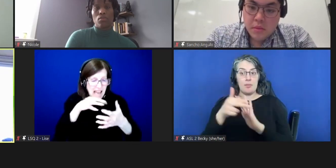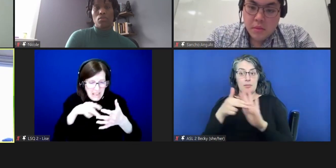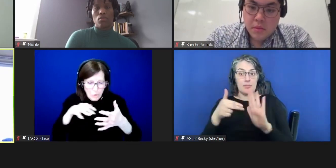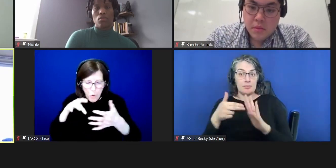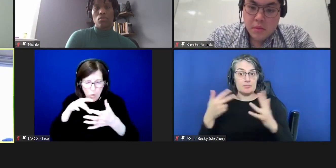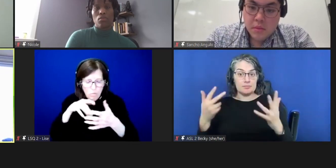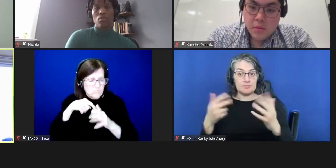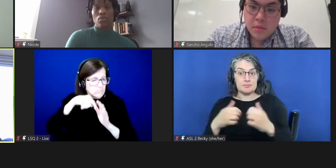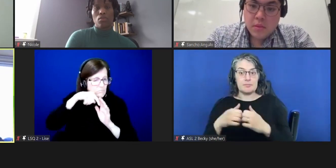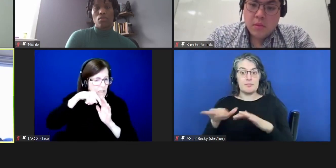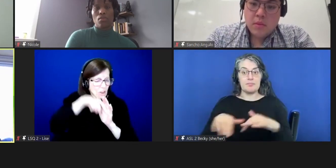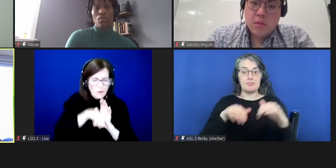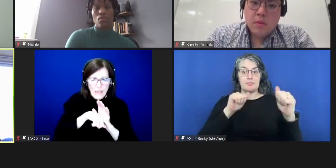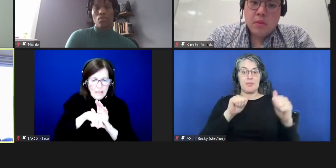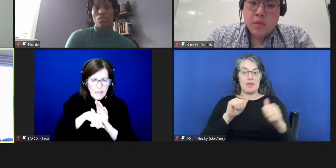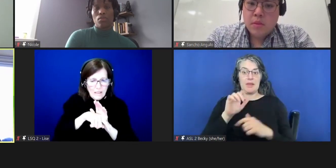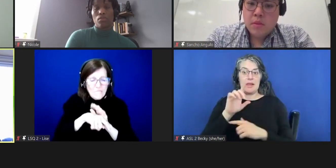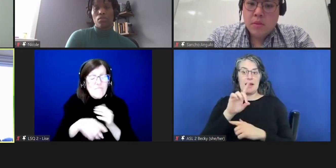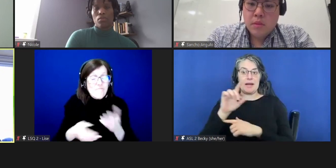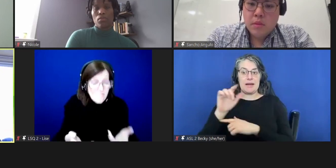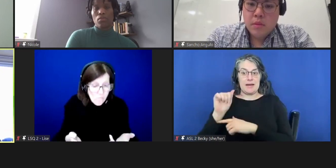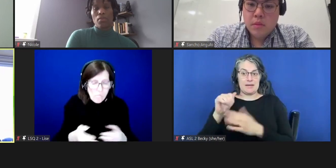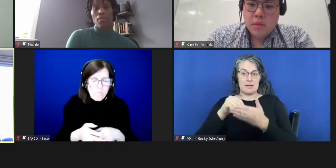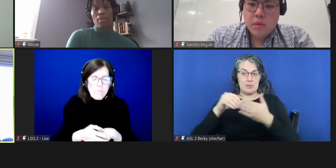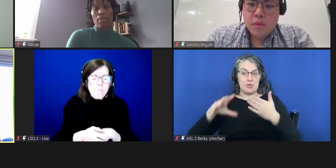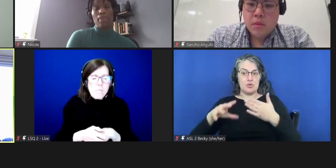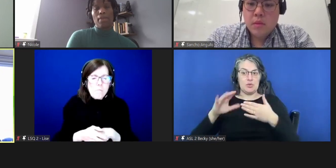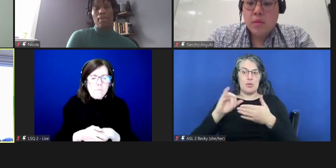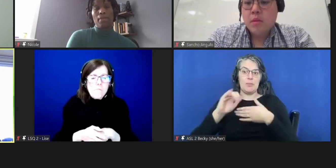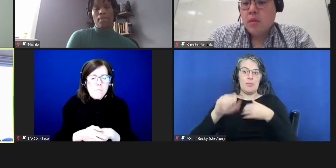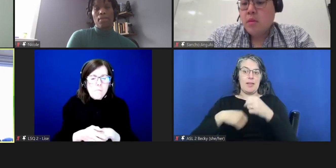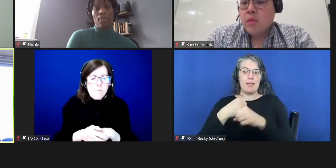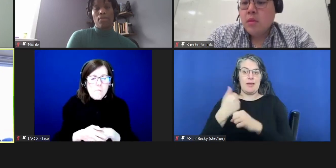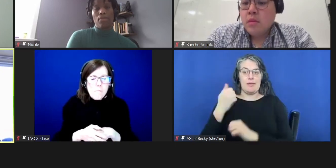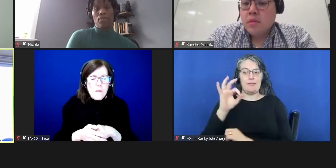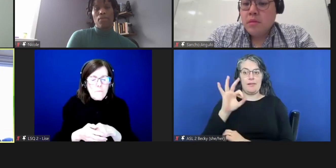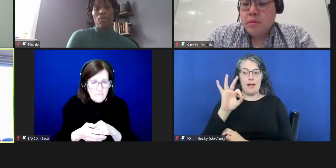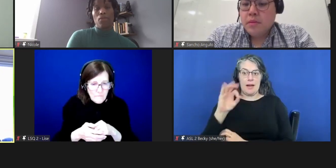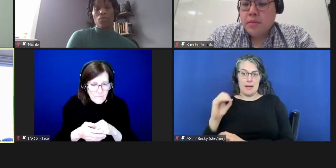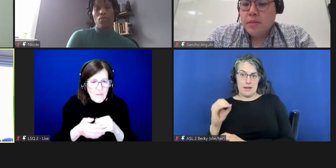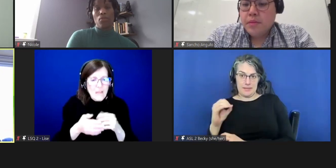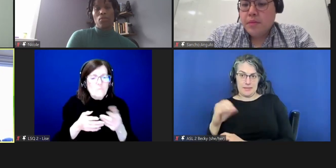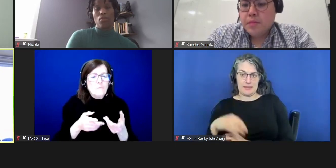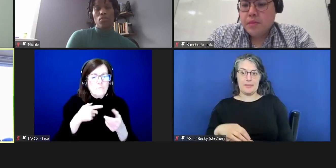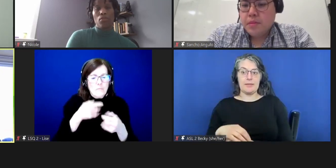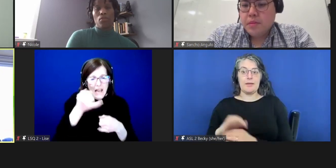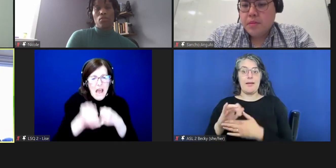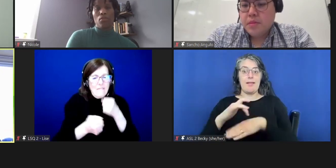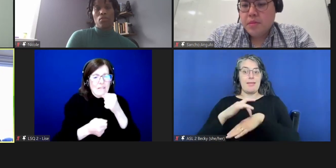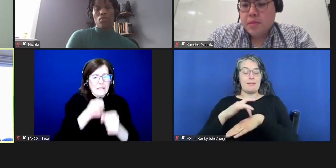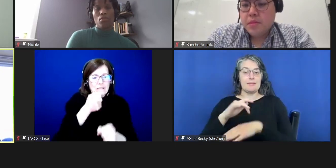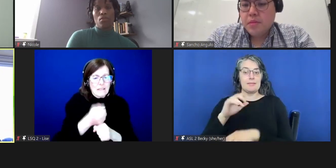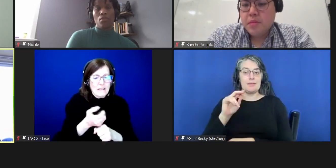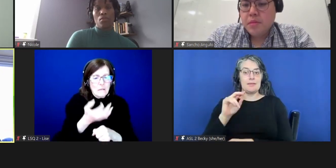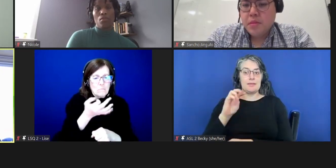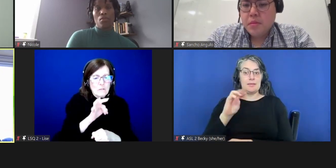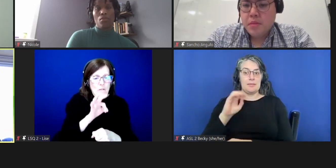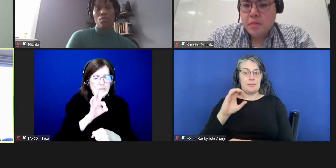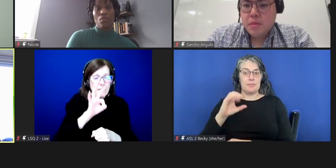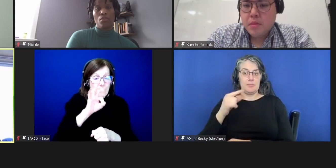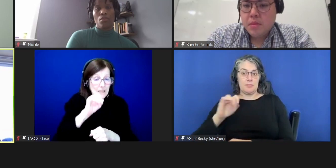Et donc j'ai bénéficié de l'aide à la fin des années 90 de l'association des